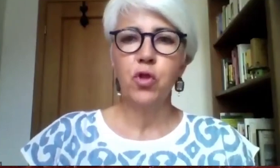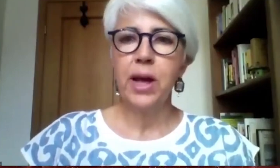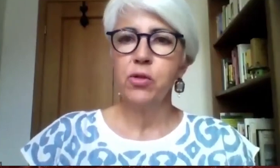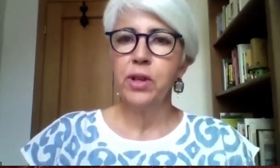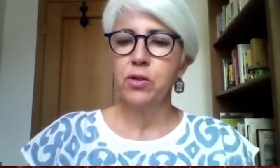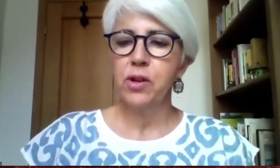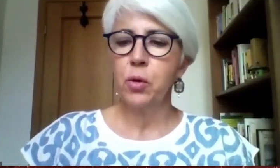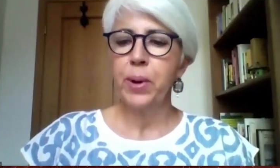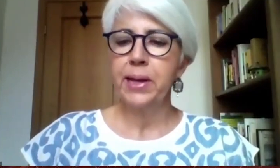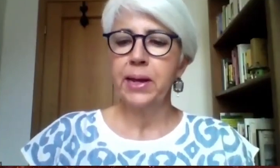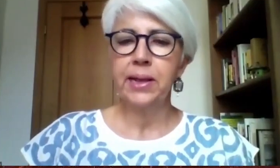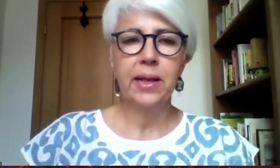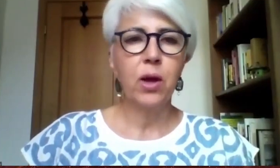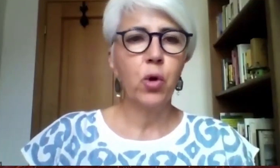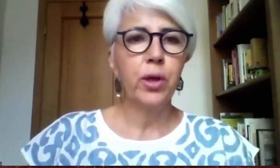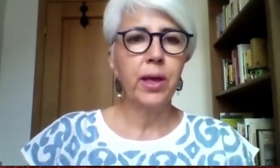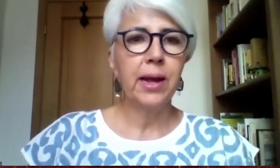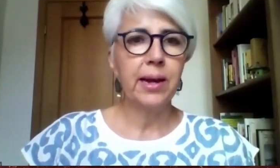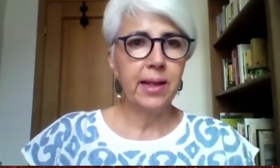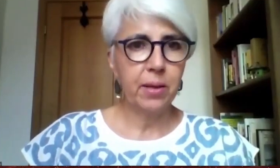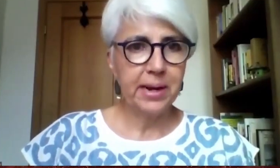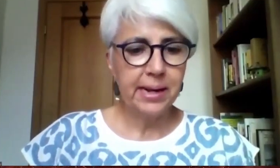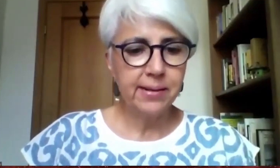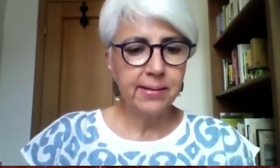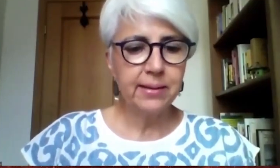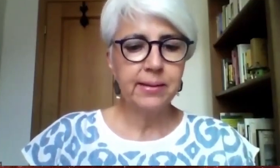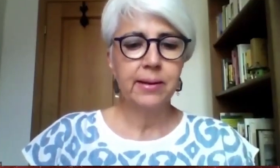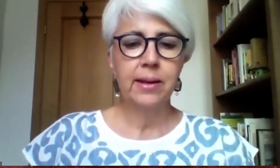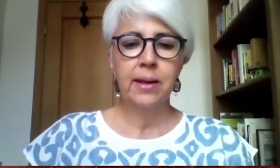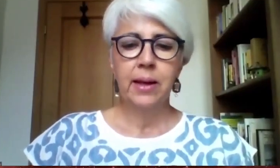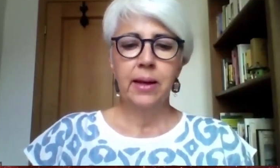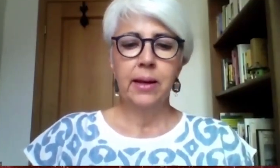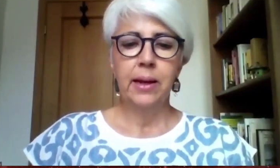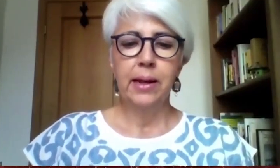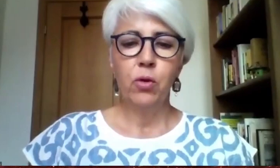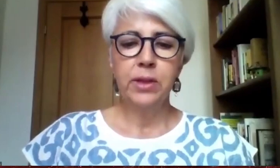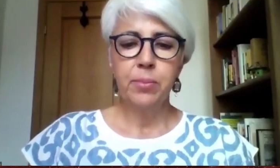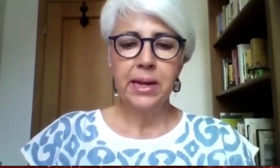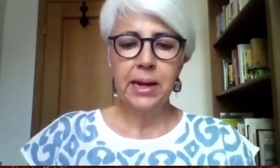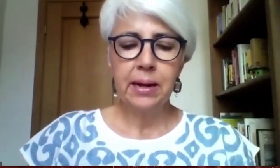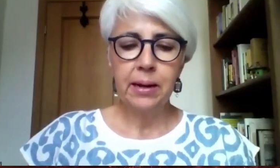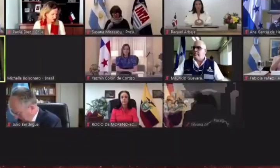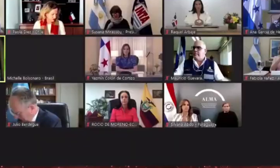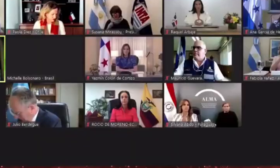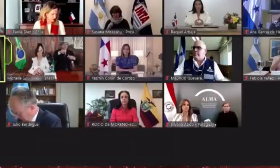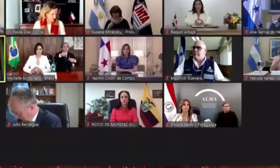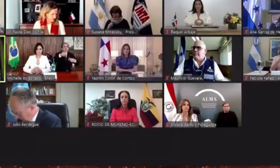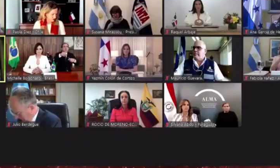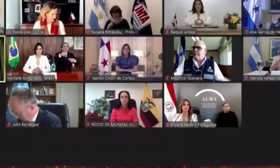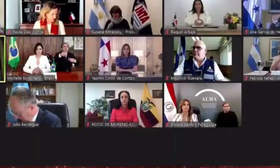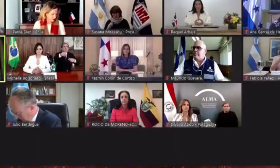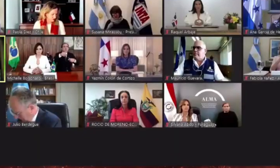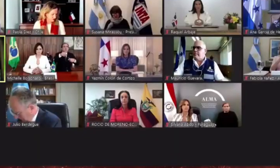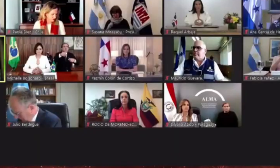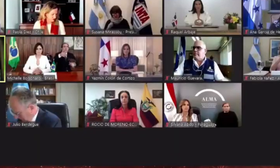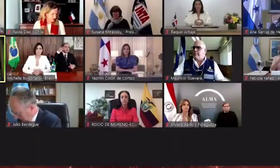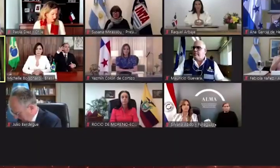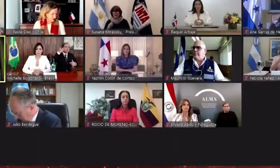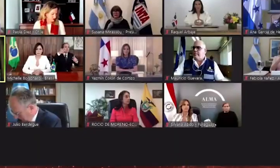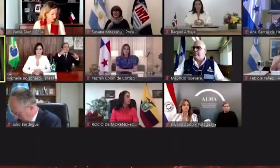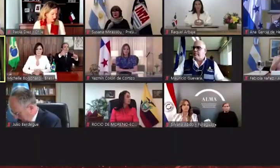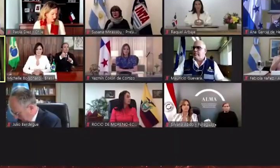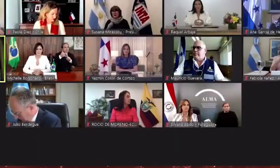y funcionarios que nos acompañan el día de hoy en calidad de panelistas. Le doy también la bienvenida a la señora primera